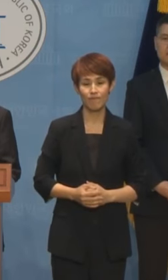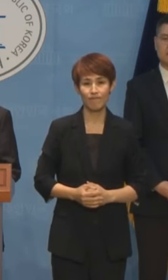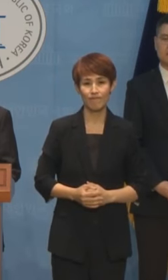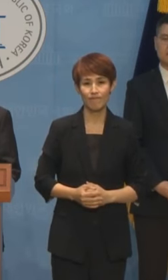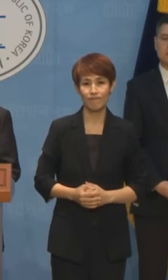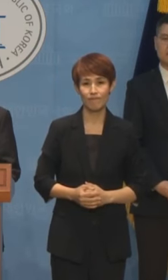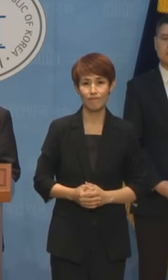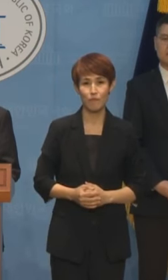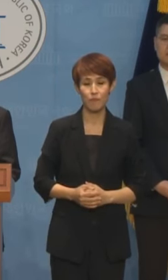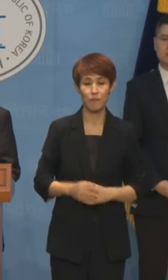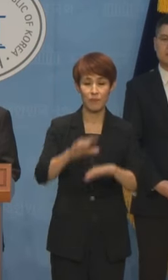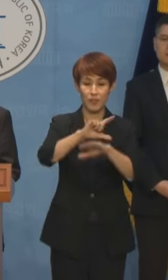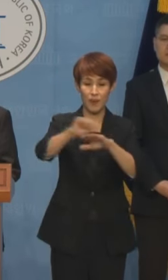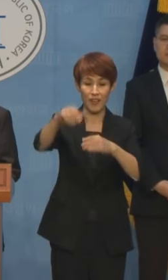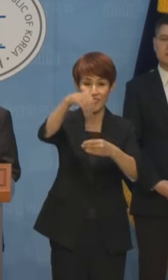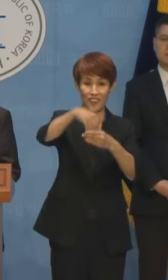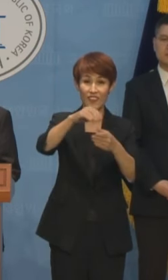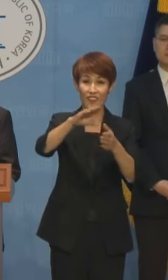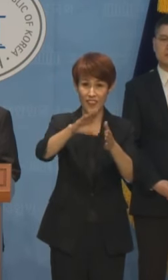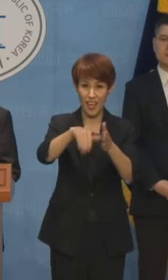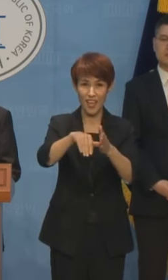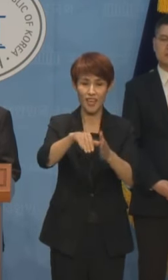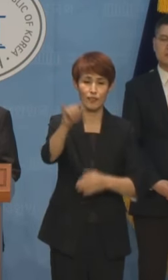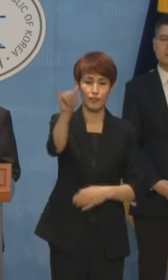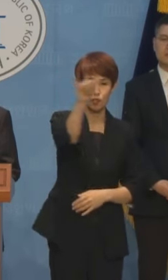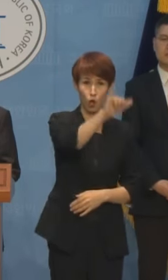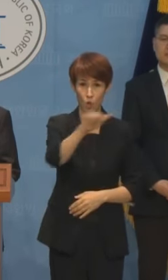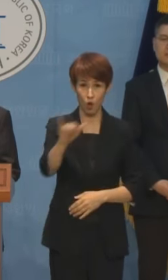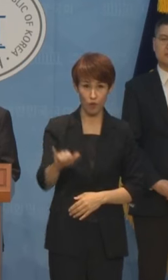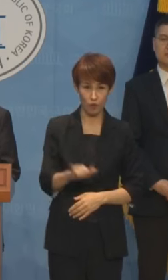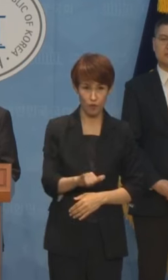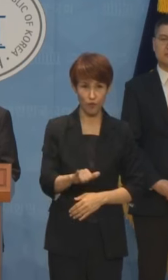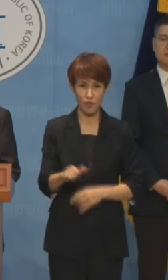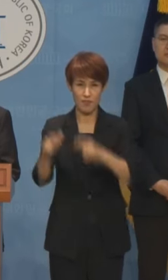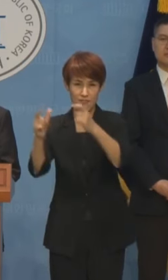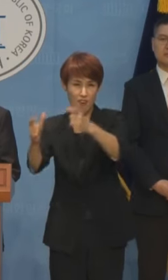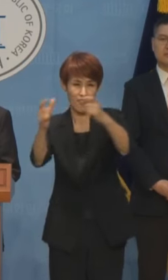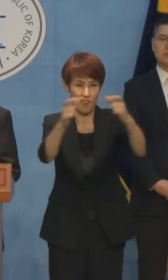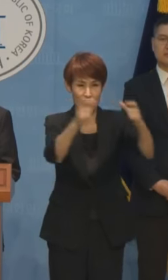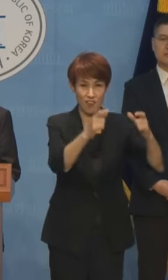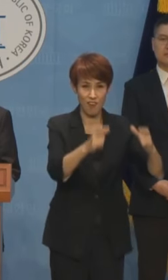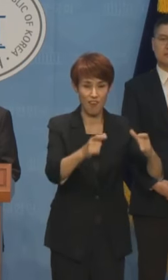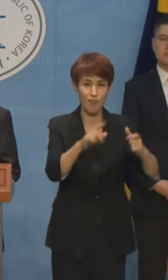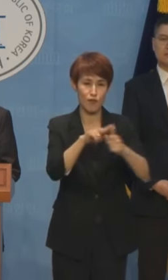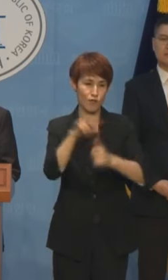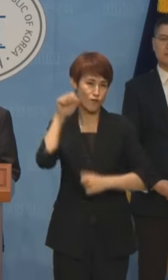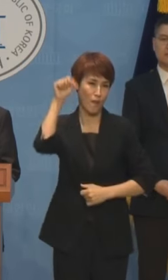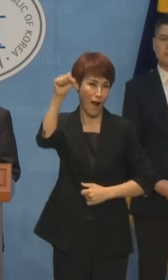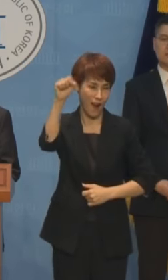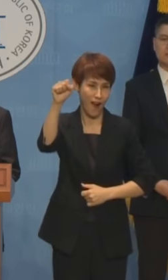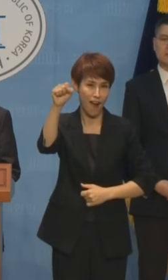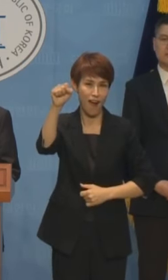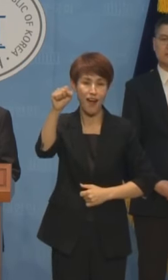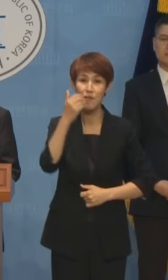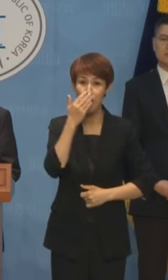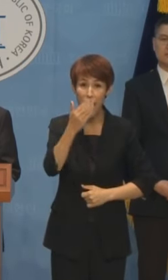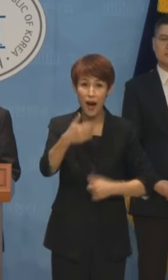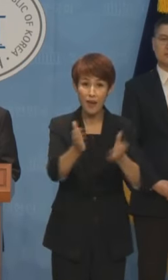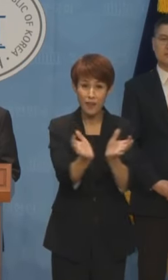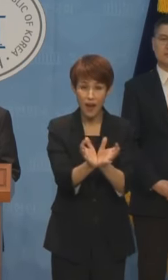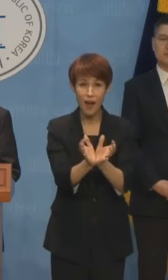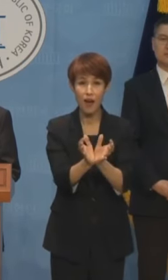다음 지방선거에서 전국 모든 지역구에서 출마자를 낼 수 있는 정당이